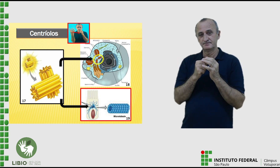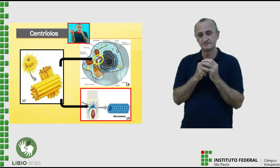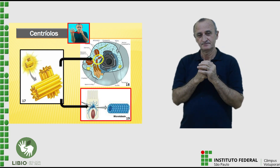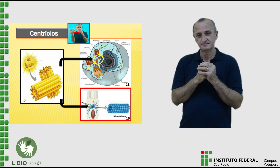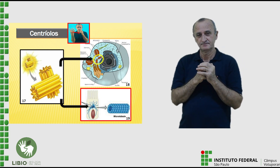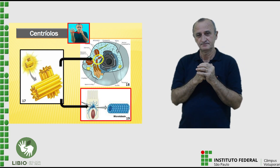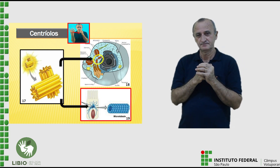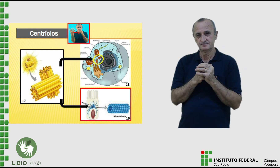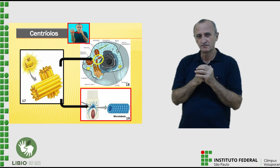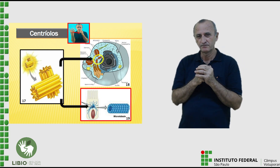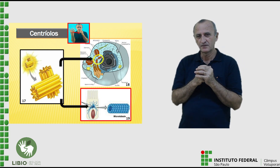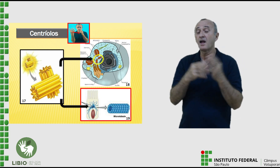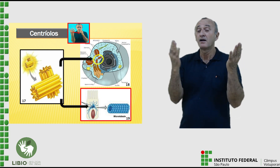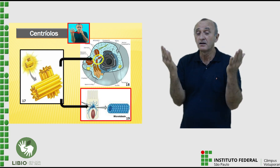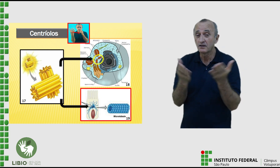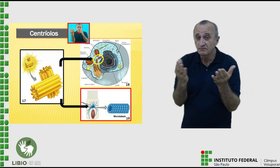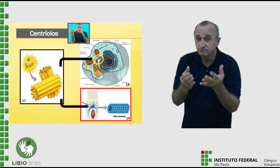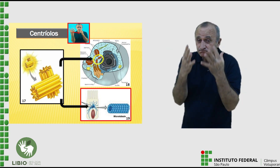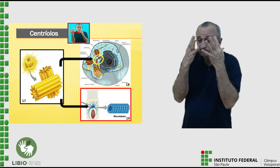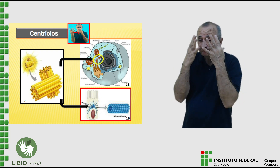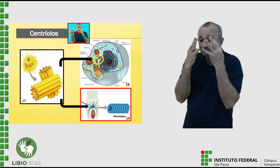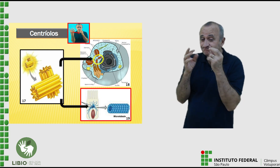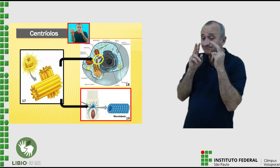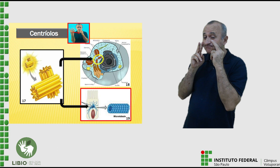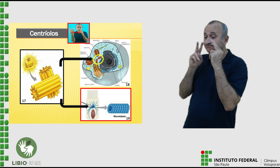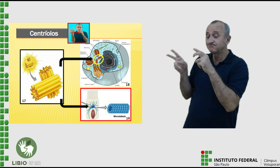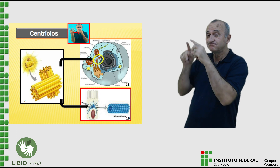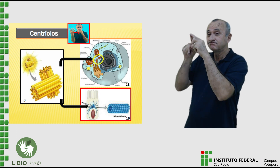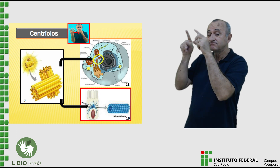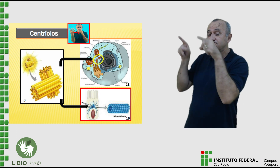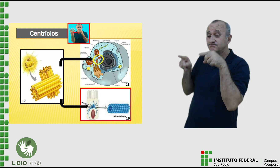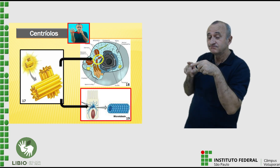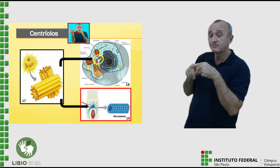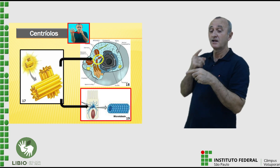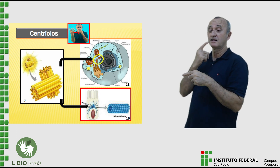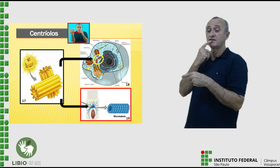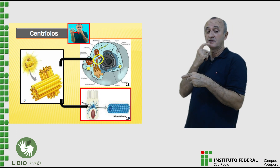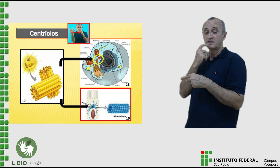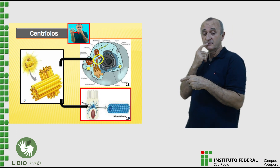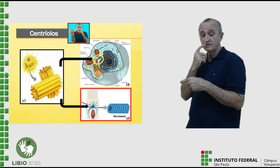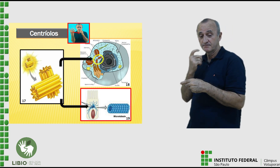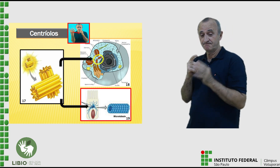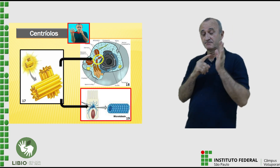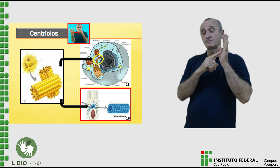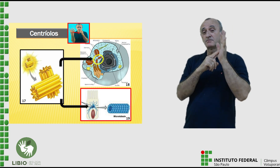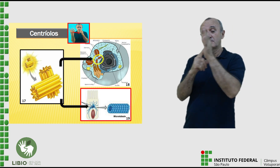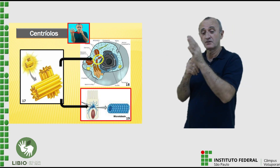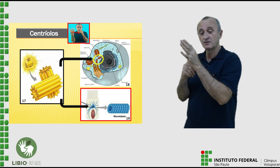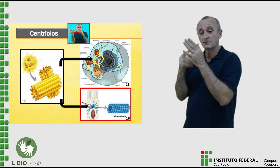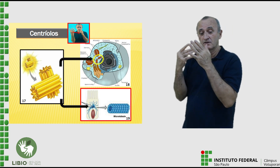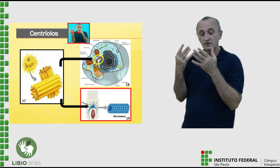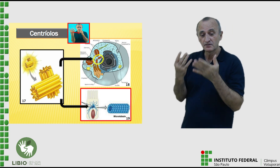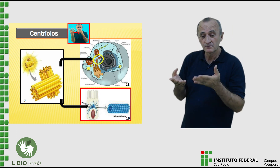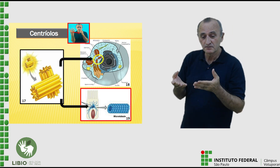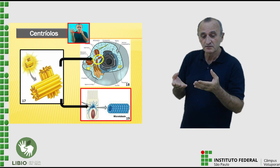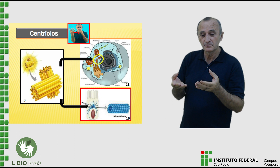anteriormente. Agora observe o retângulo vermelho. A figura